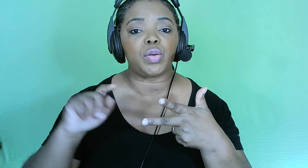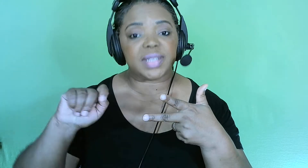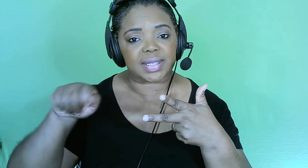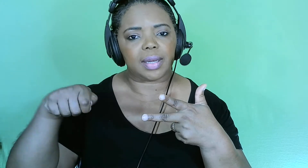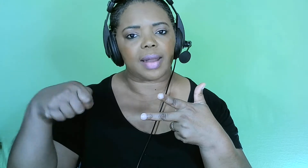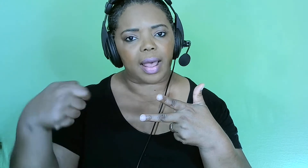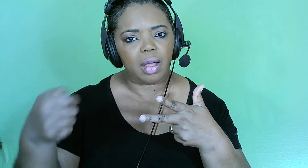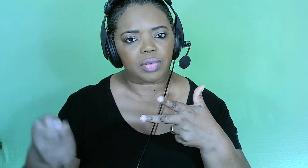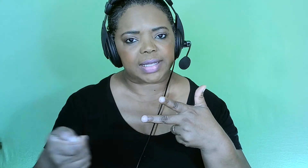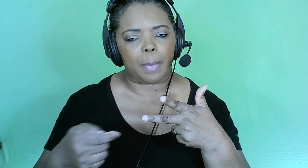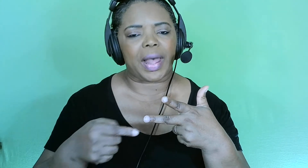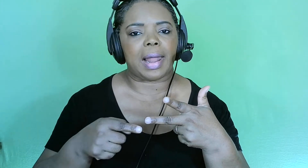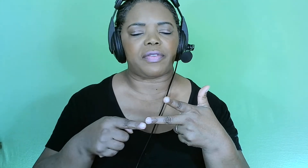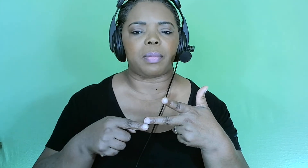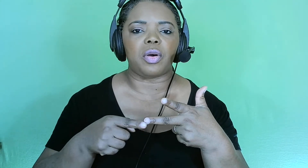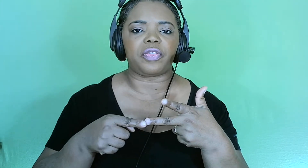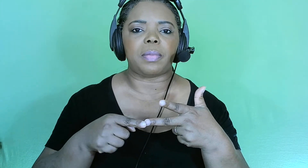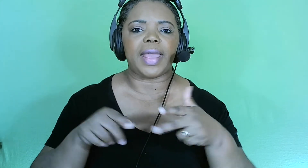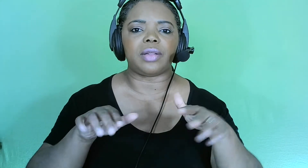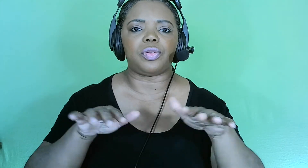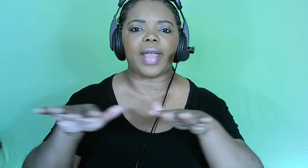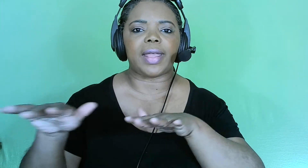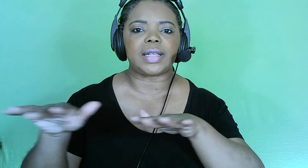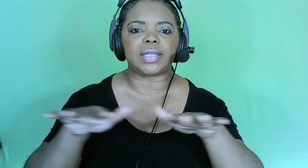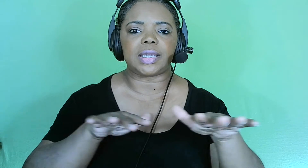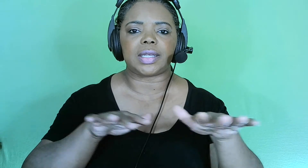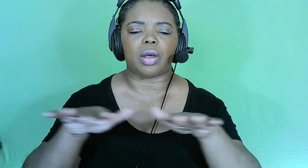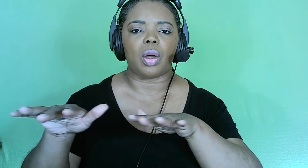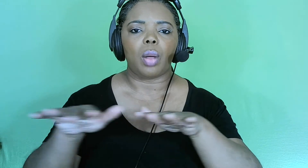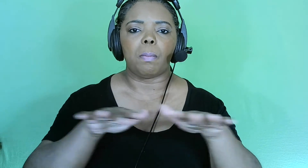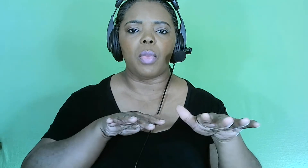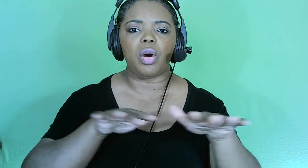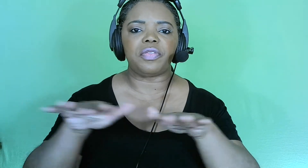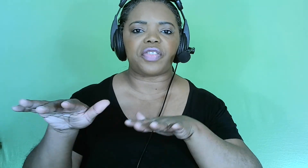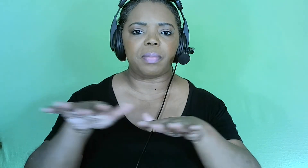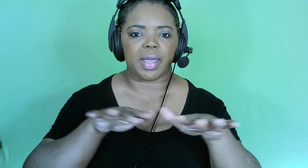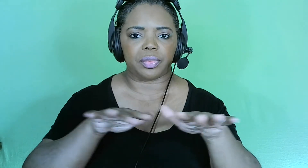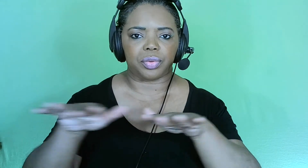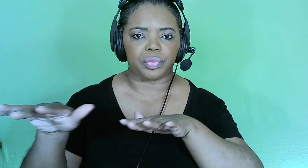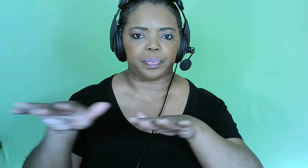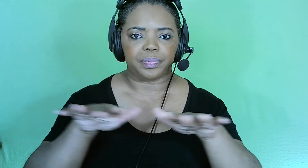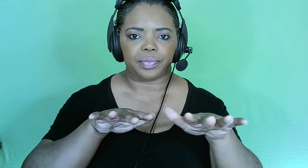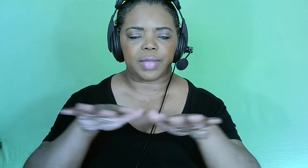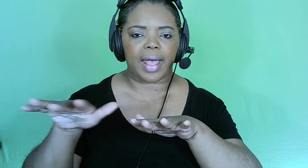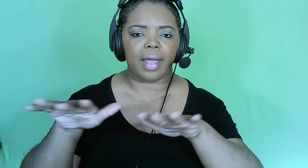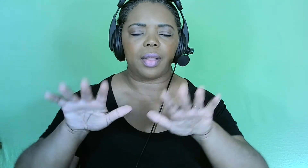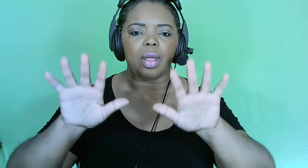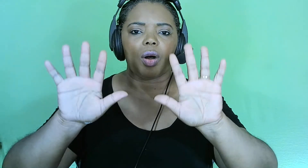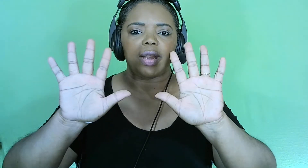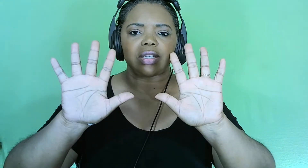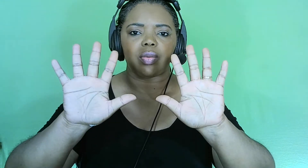o sinal dessa palavra movimento é esse aqui, ó, movimento, tá? Olha, as duas